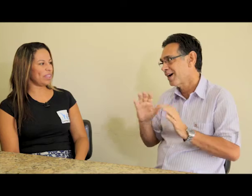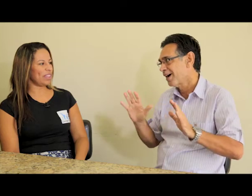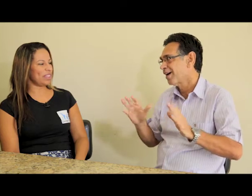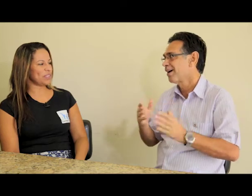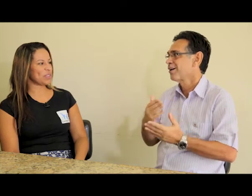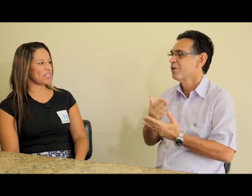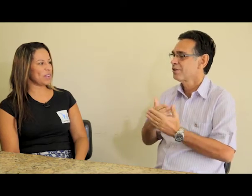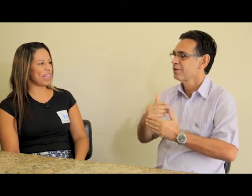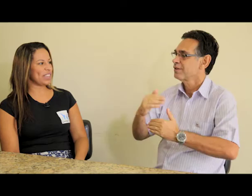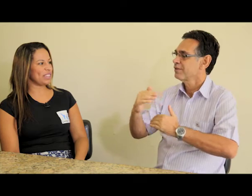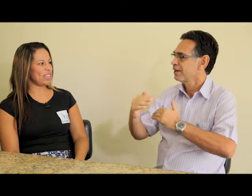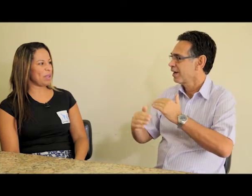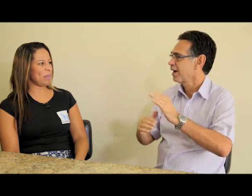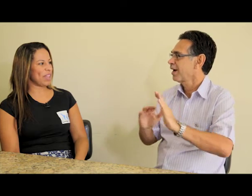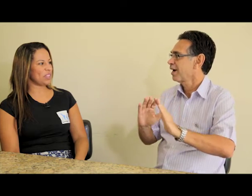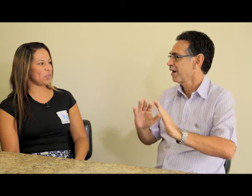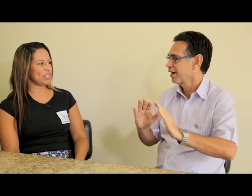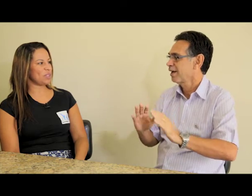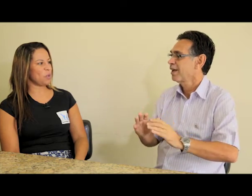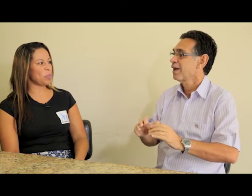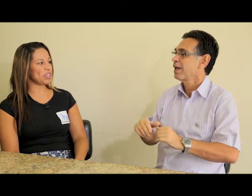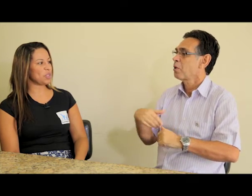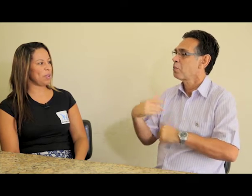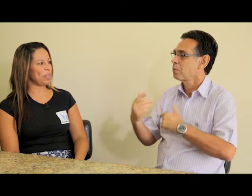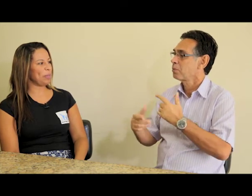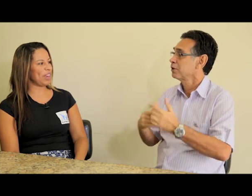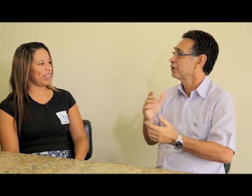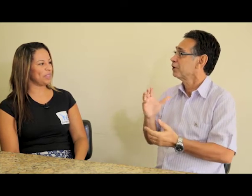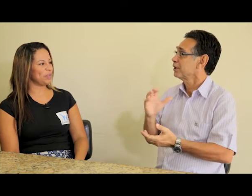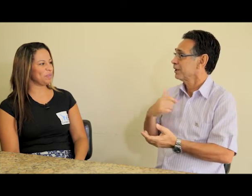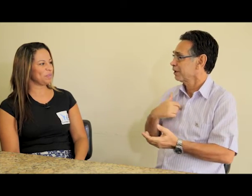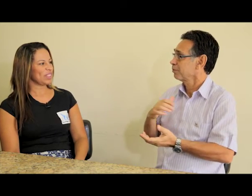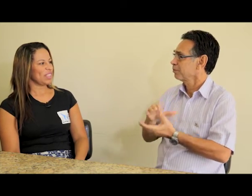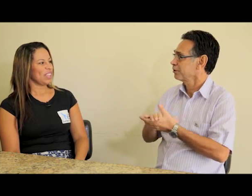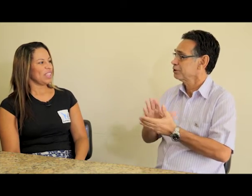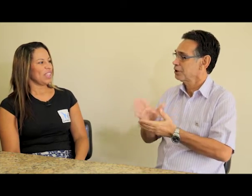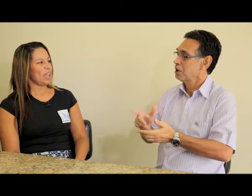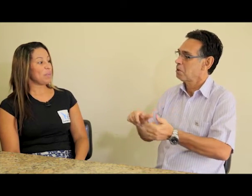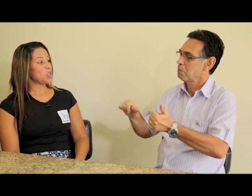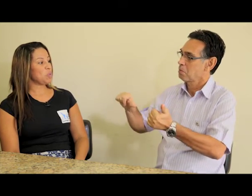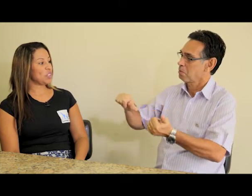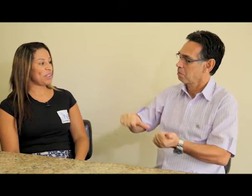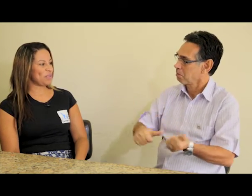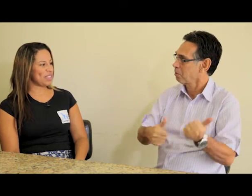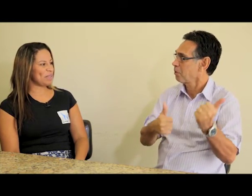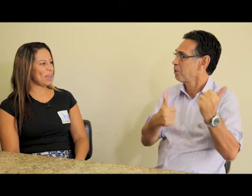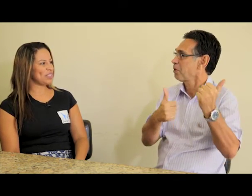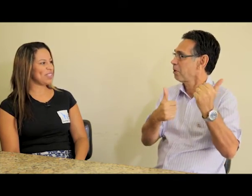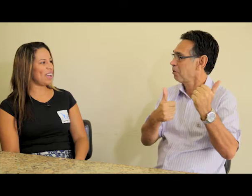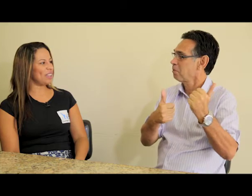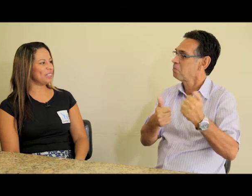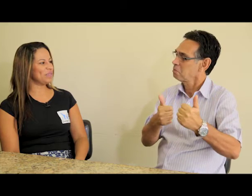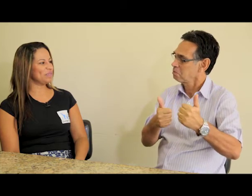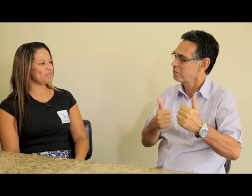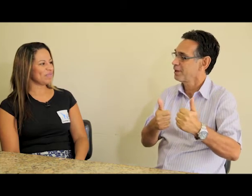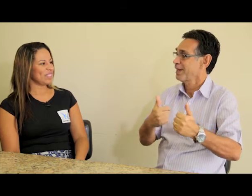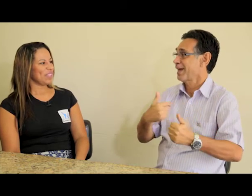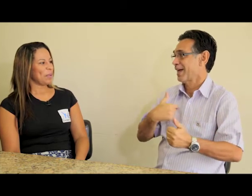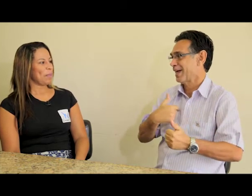a compreender e as coisas iam clareando na minha mente, mas esse foi um processo bem demorado. A minha esposa já havia se